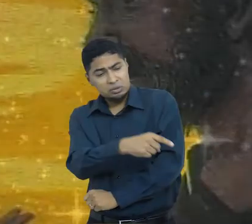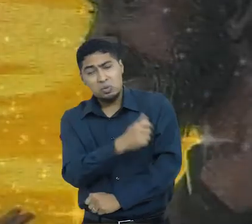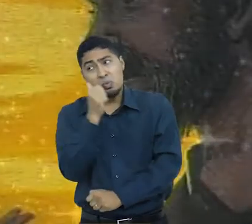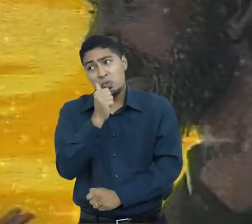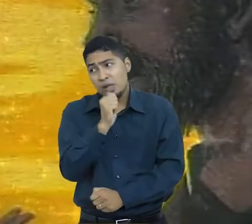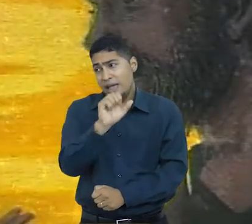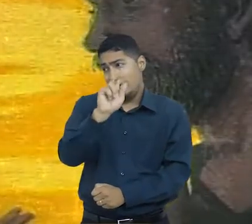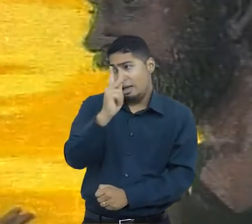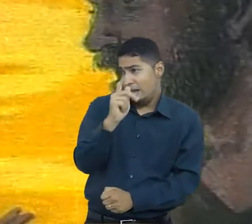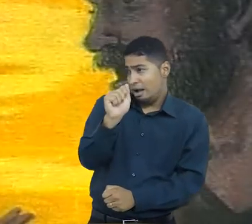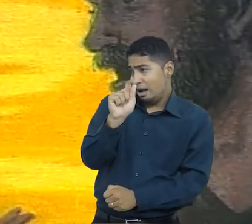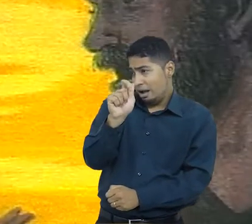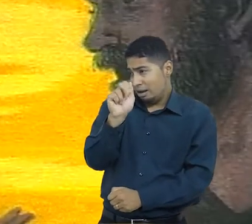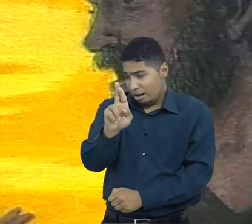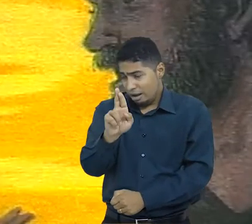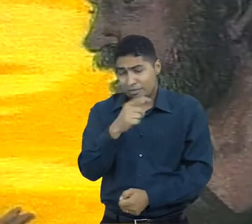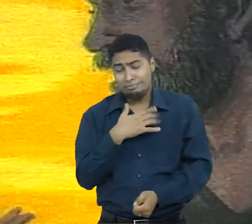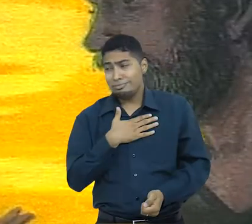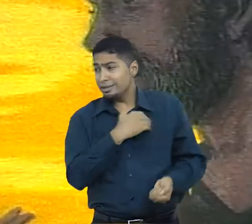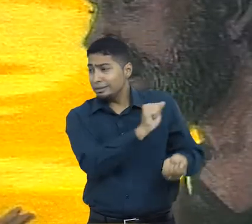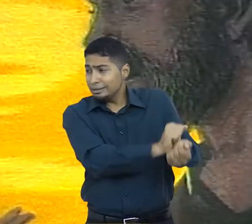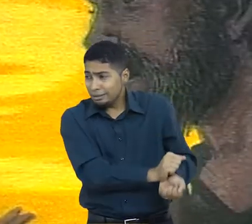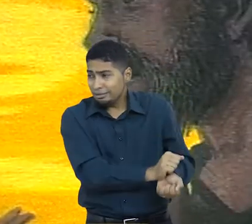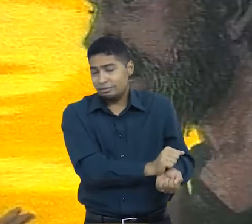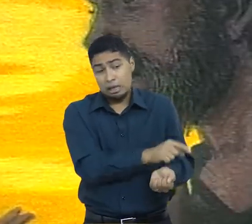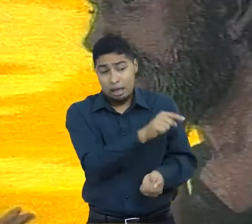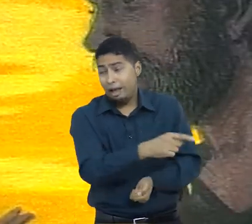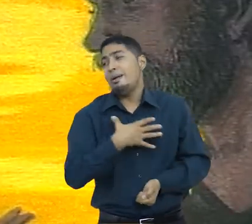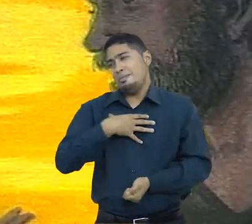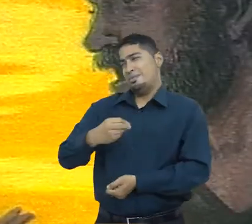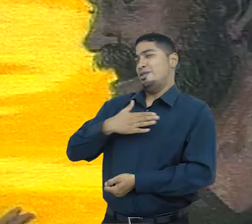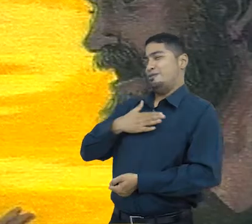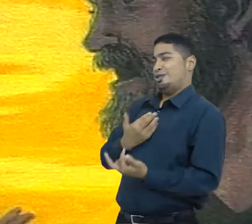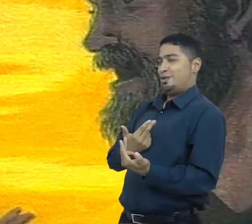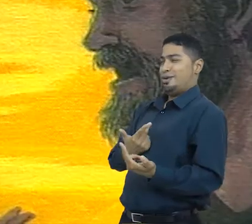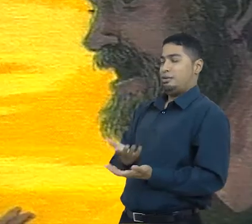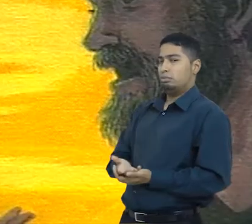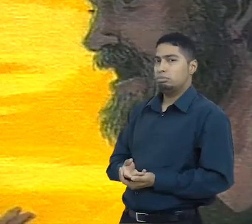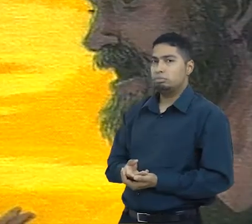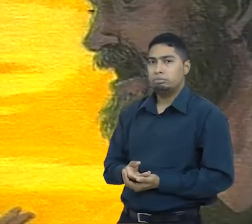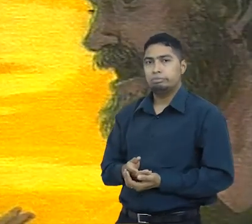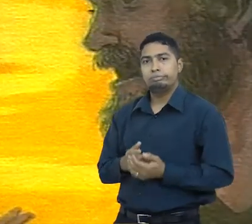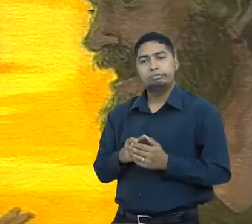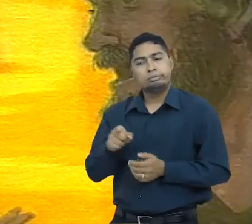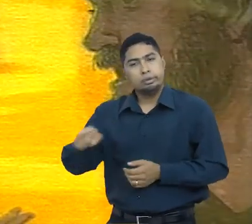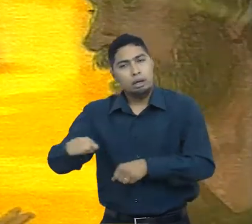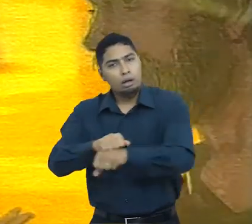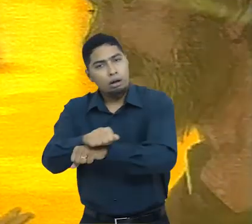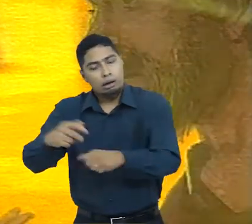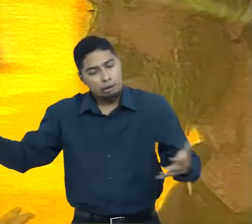minha escrava egípcia, pois eles serão meus filhos. Abrão errou em não acreditar que o